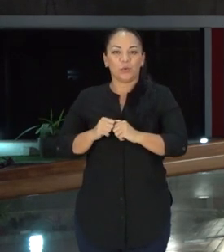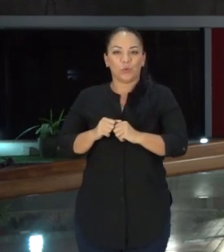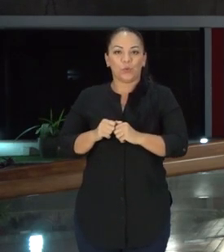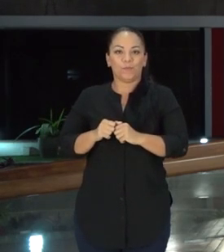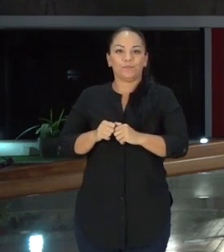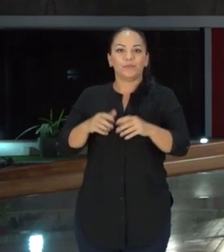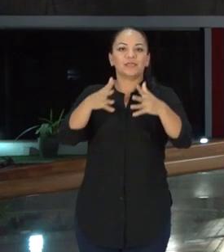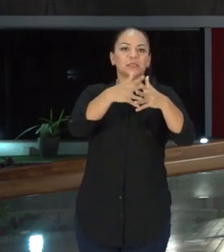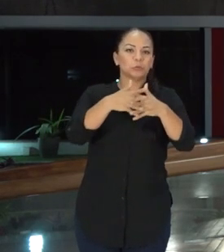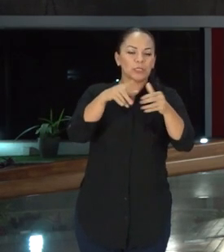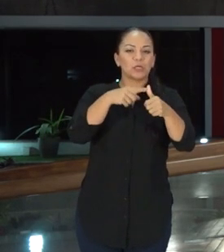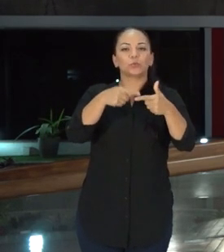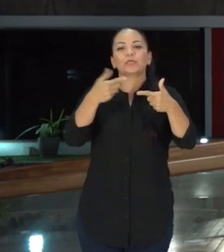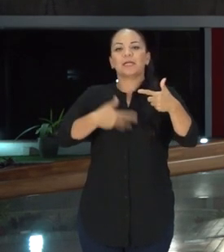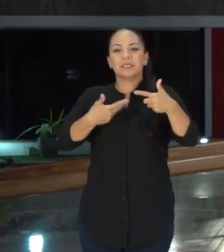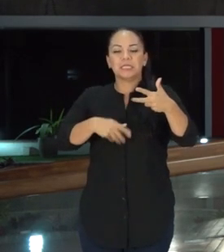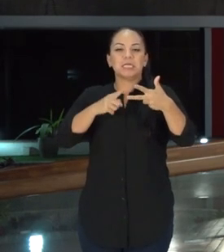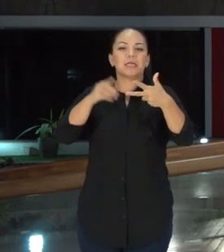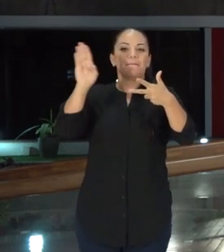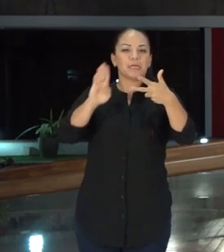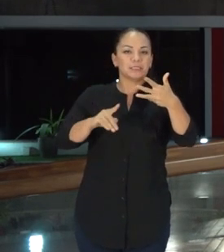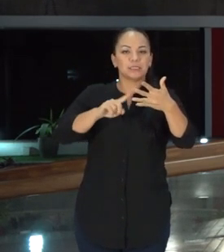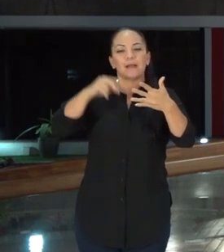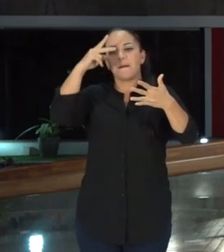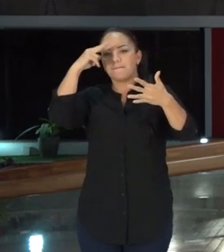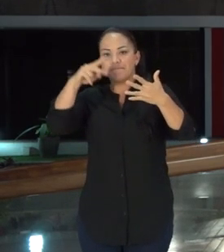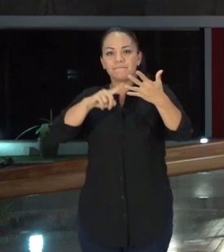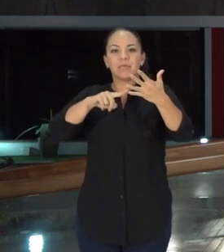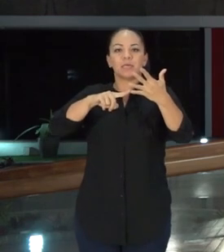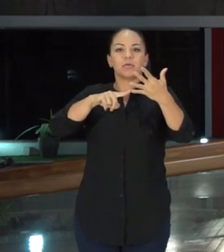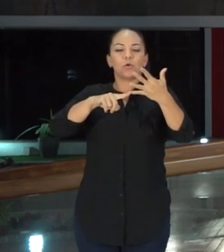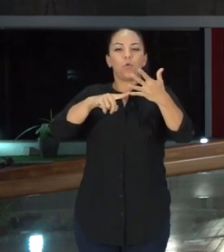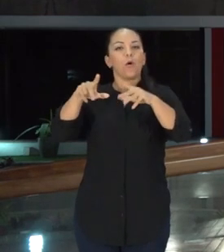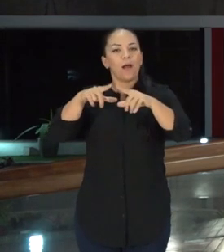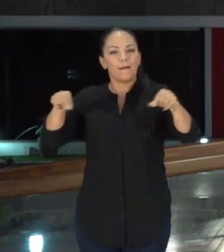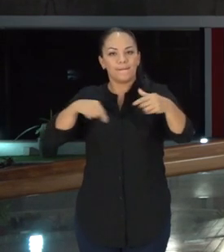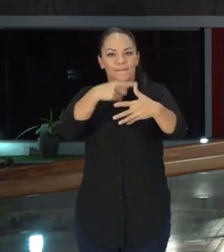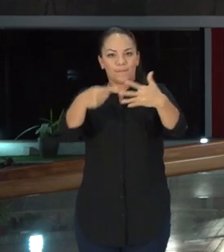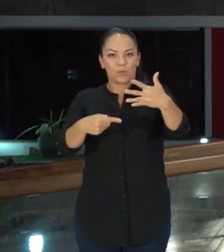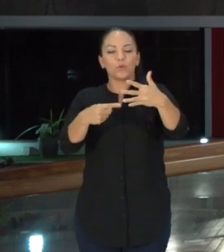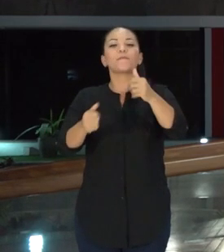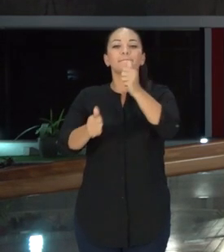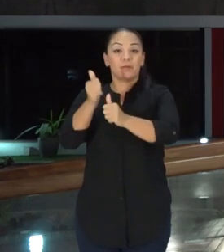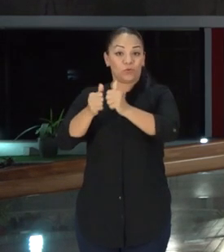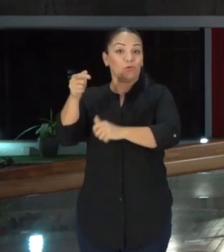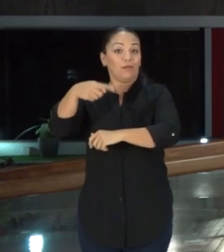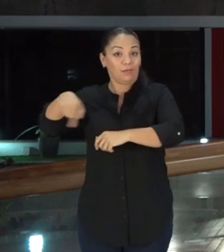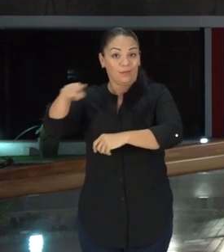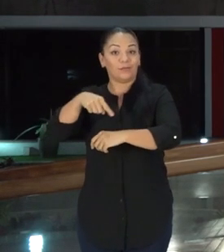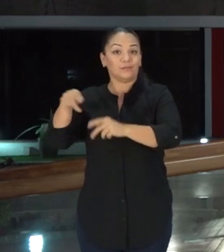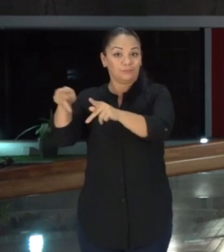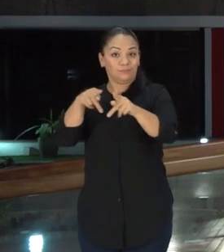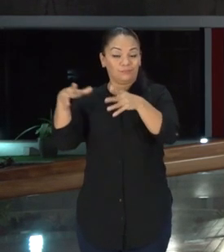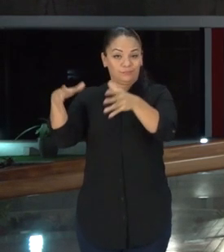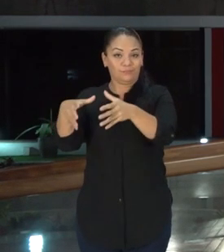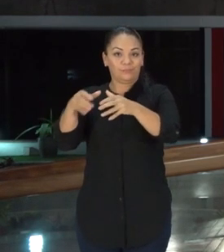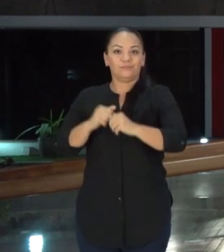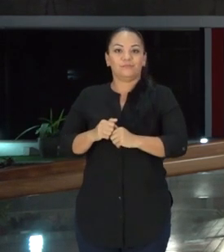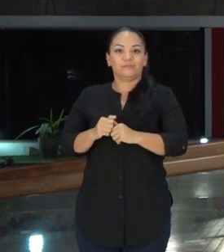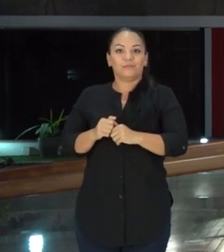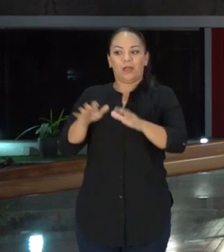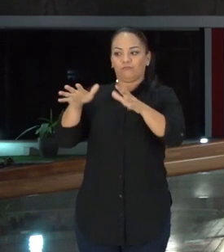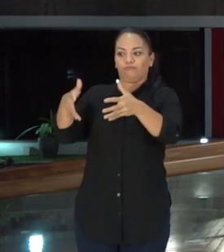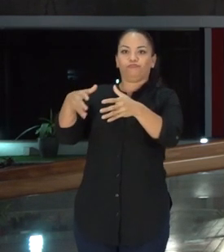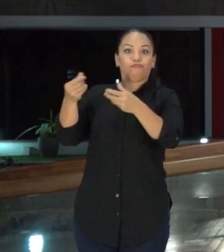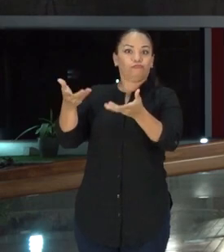Unidos, Argentina, Brasil, México, Japón, tienen la gran mayoría, hay grandes concentraciones de capital y